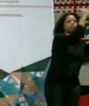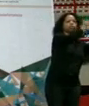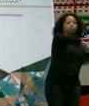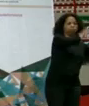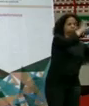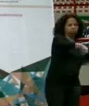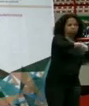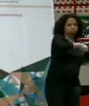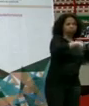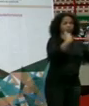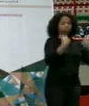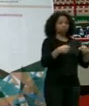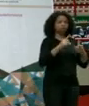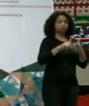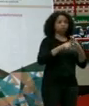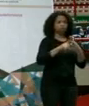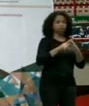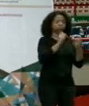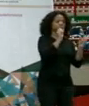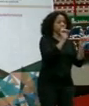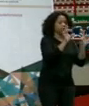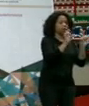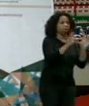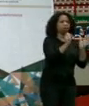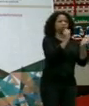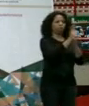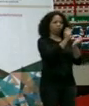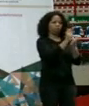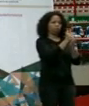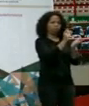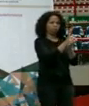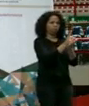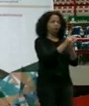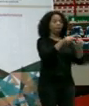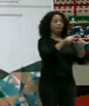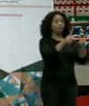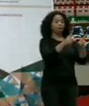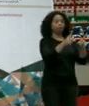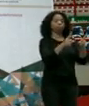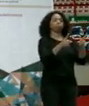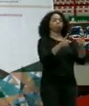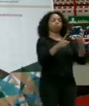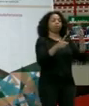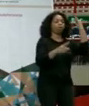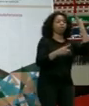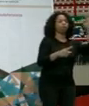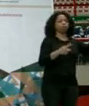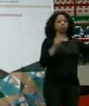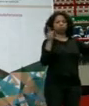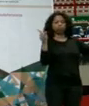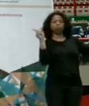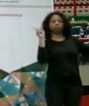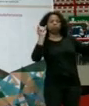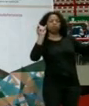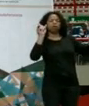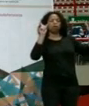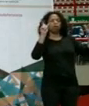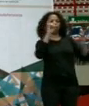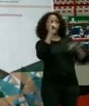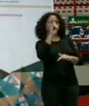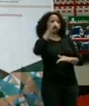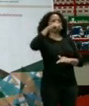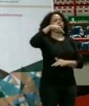consumidor. Ediliano, como é que o Napoleão vai conseguir peitar os ingleses? Napoleão vai adotar uma